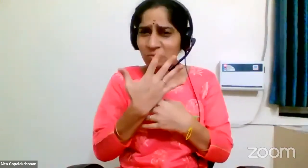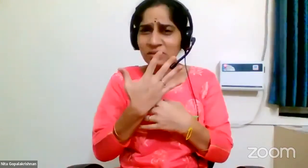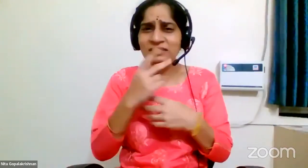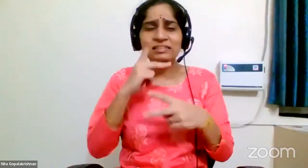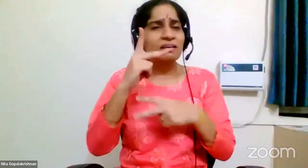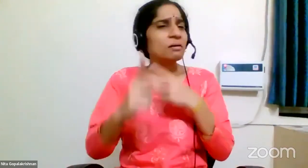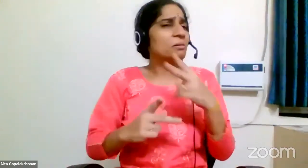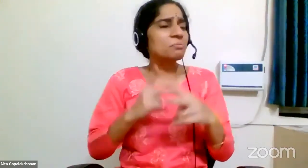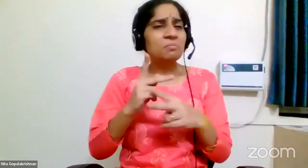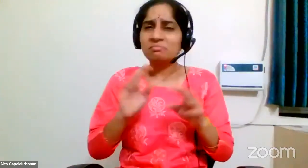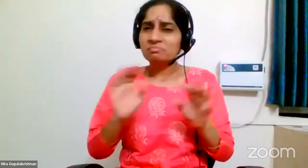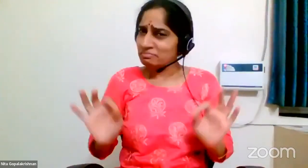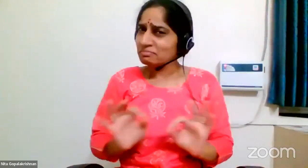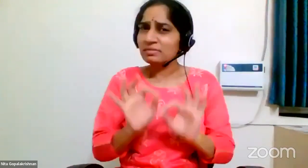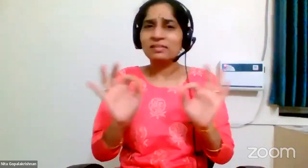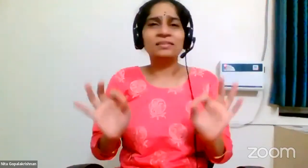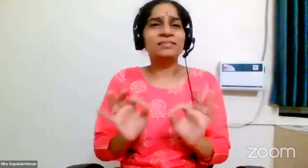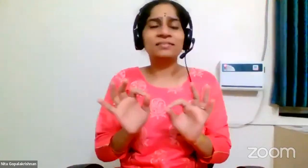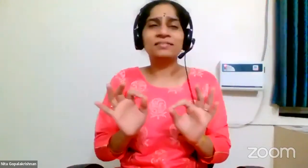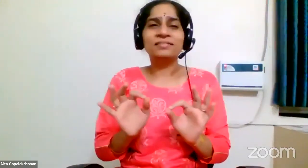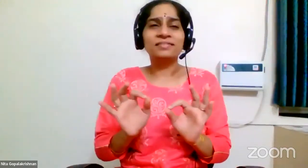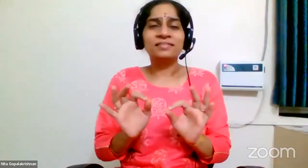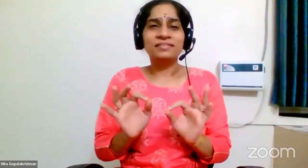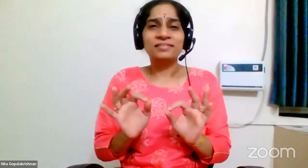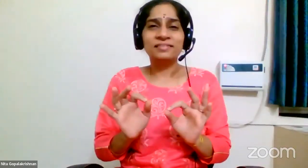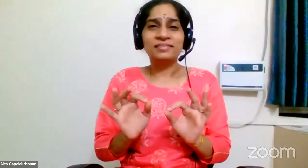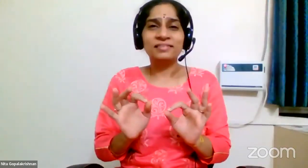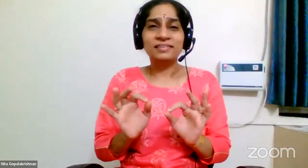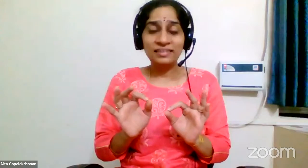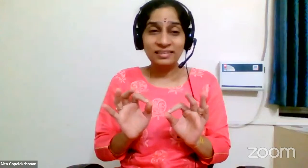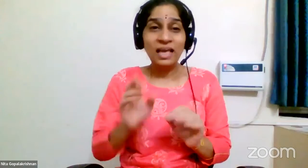भी भगवान कृष्ण की प्रसन्नता के लिए ही है।